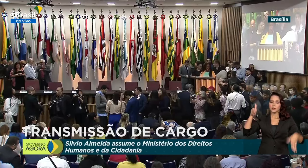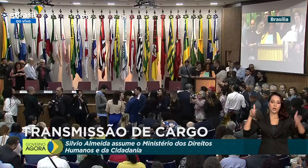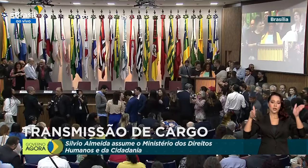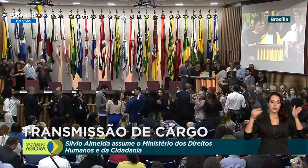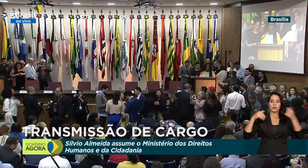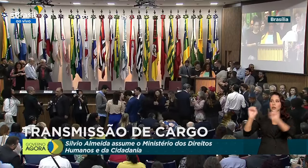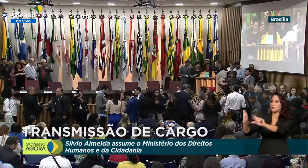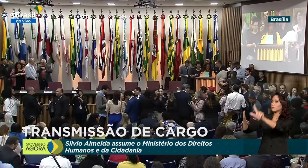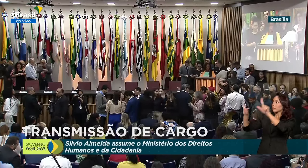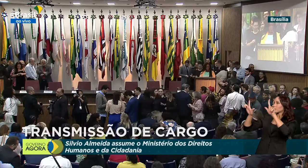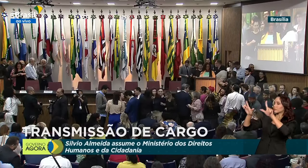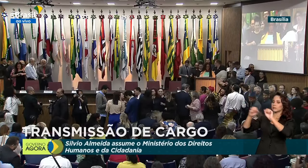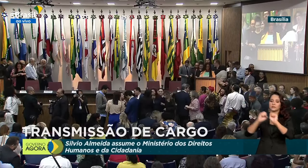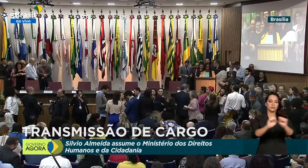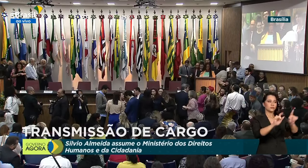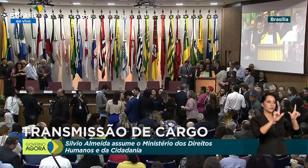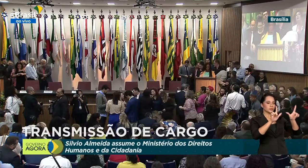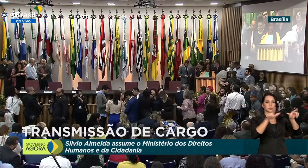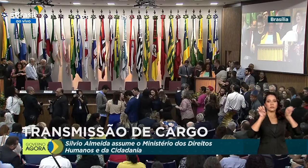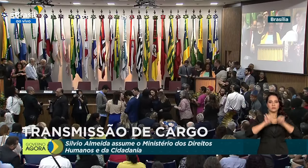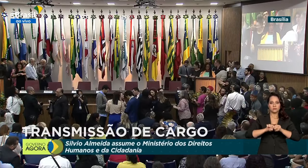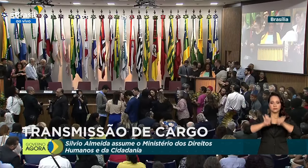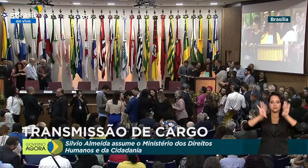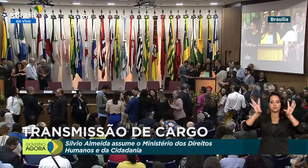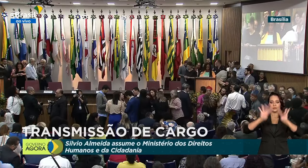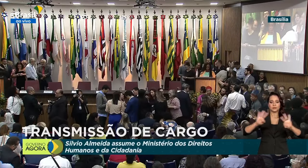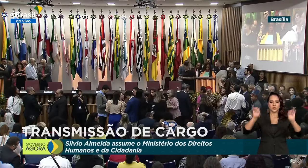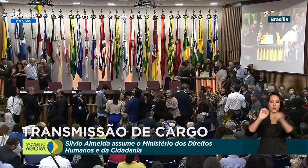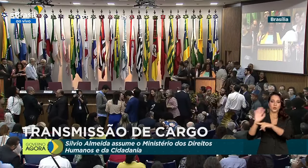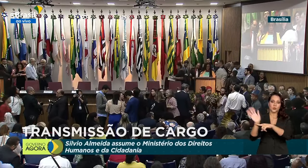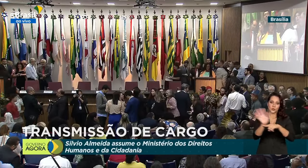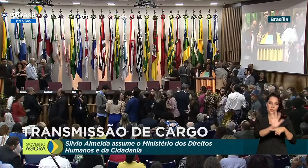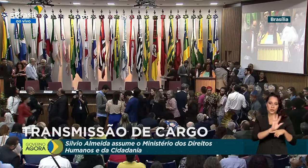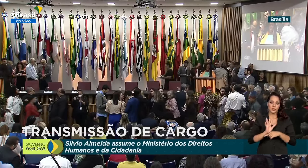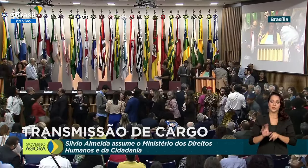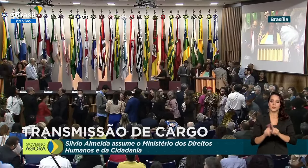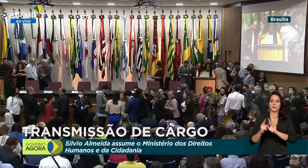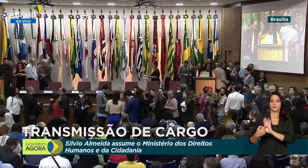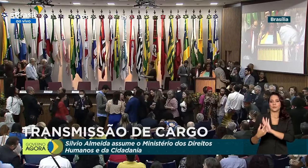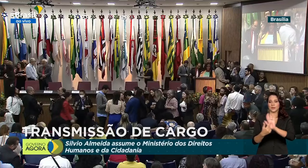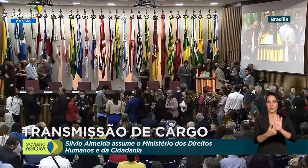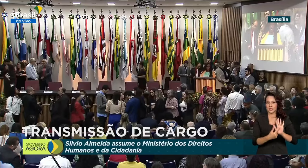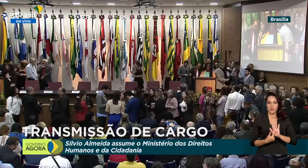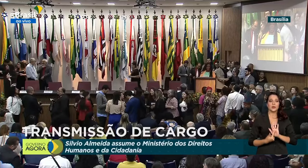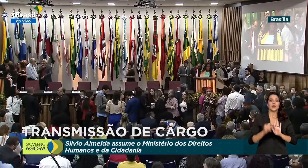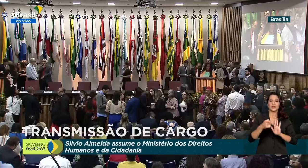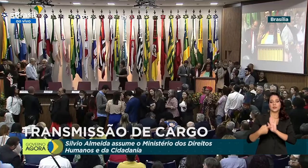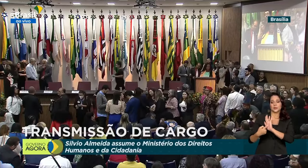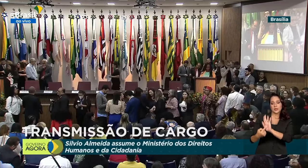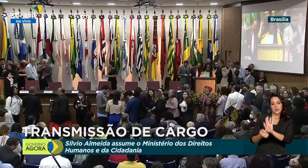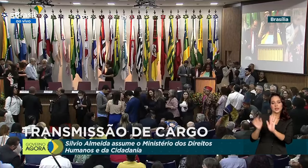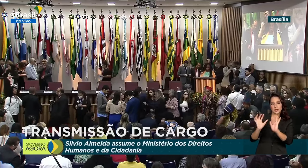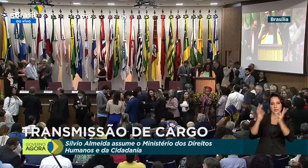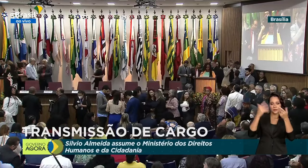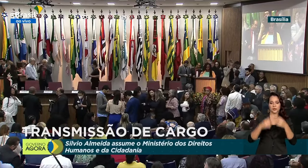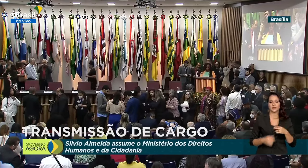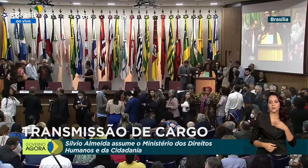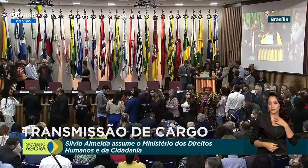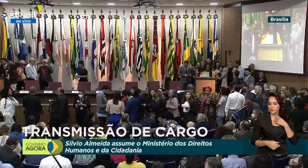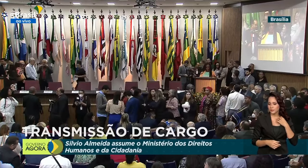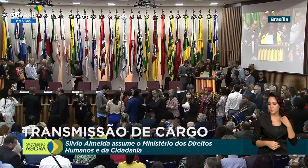a dois grandes telões Onde serão projetados todos os vídeos e apresentações que serão exibidas neste evento